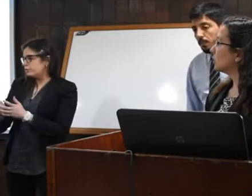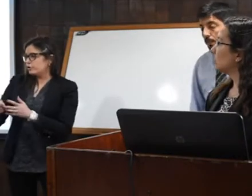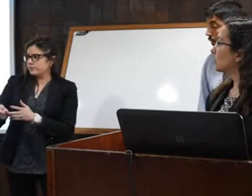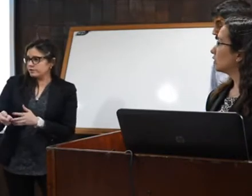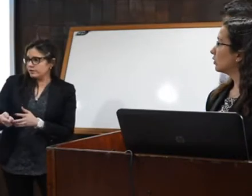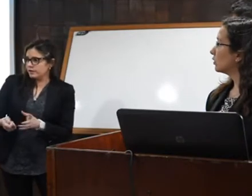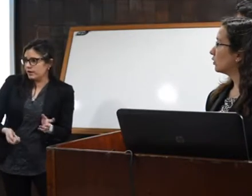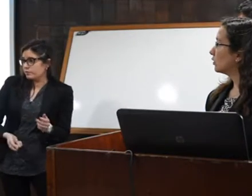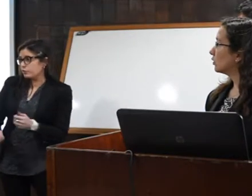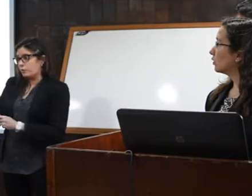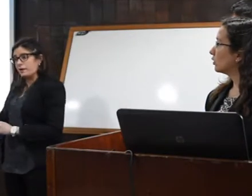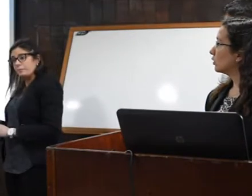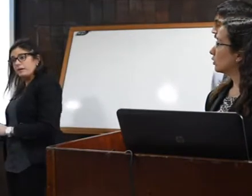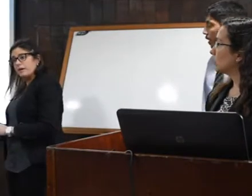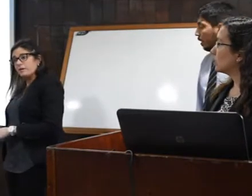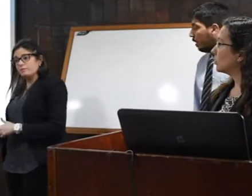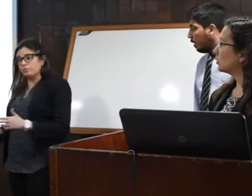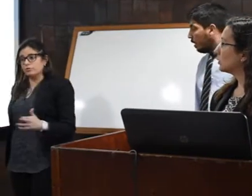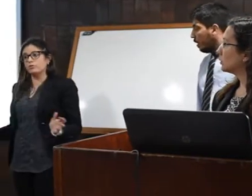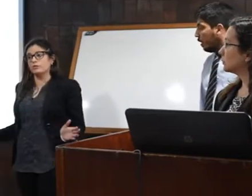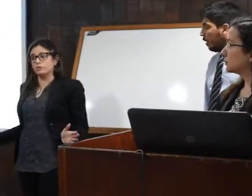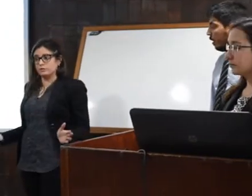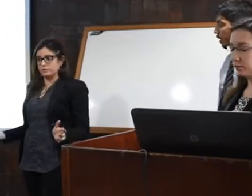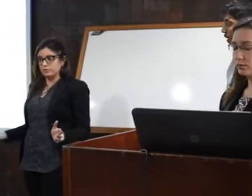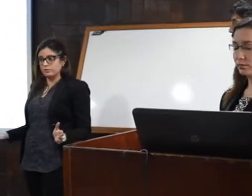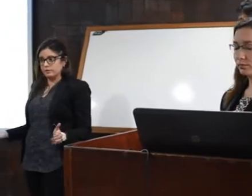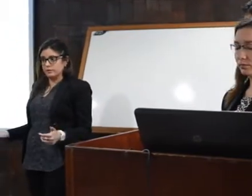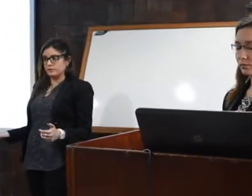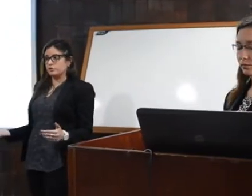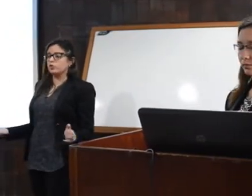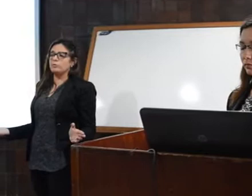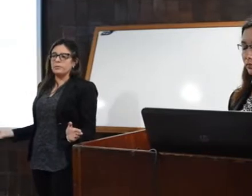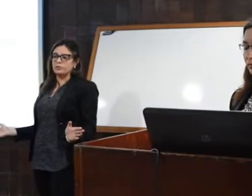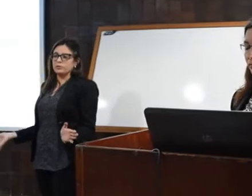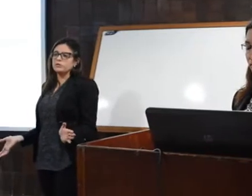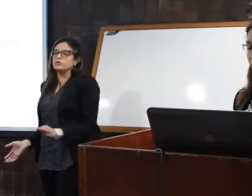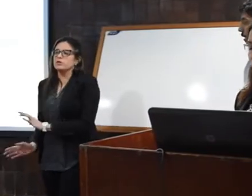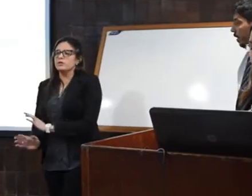vas a contratar cuánto van a pagar un montón de cosas